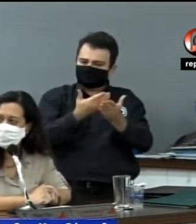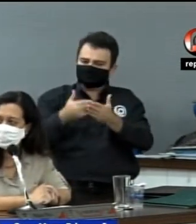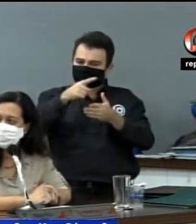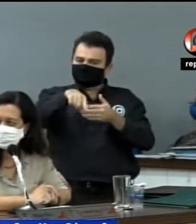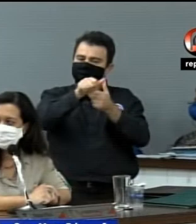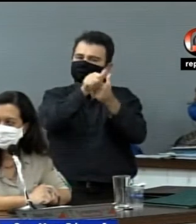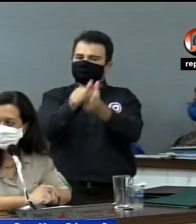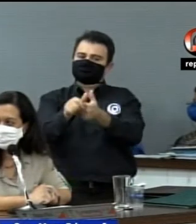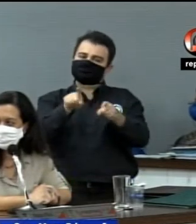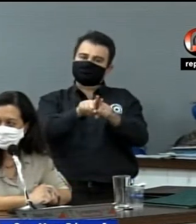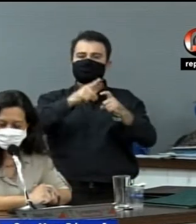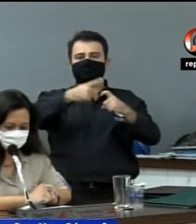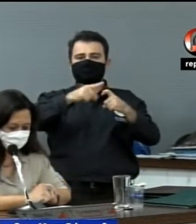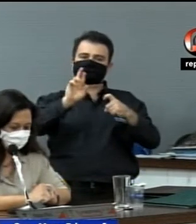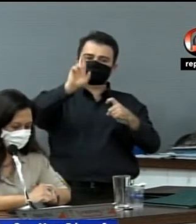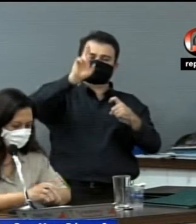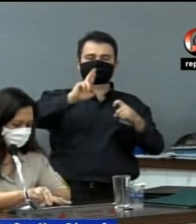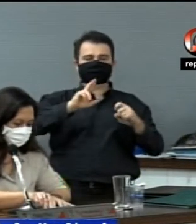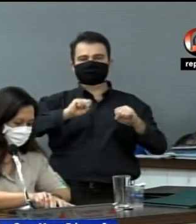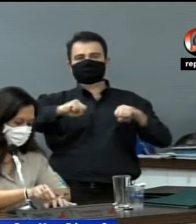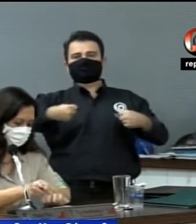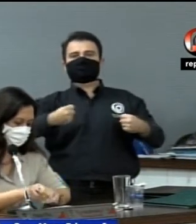Covid.